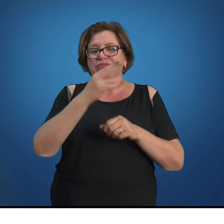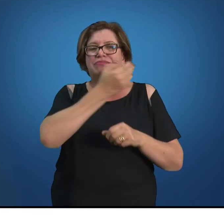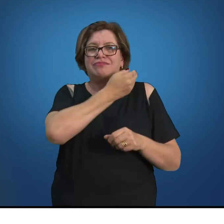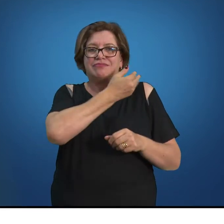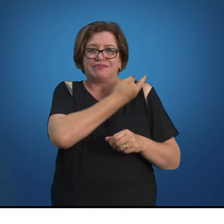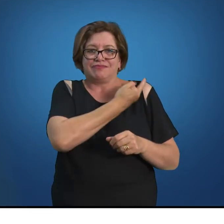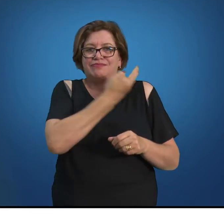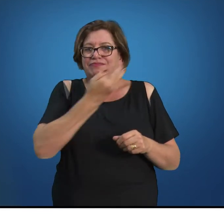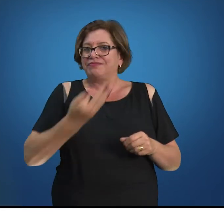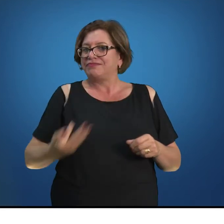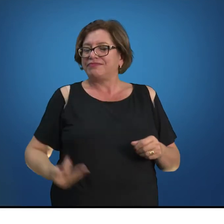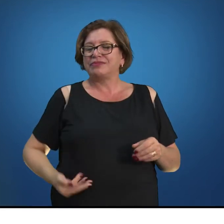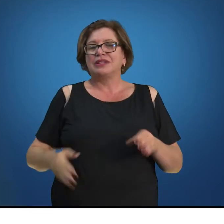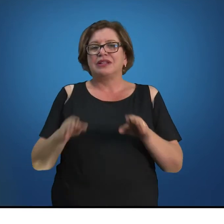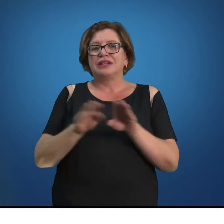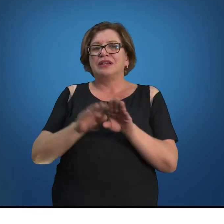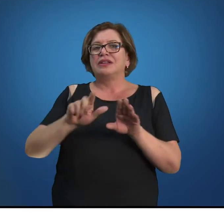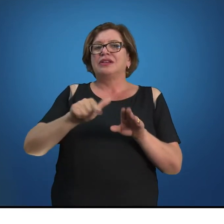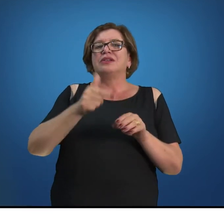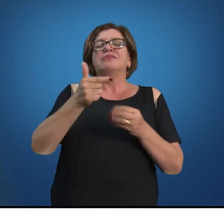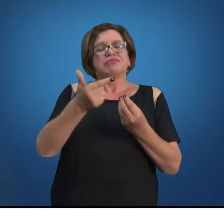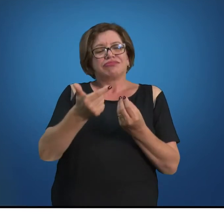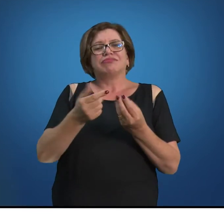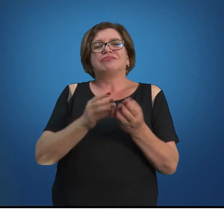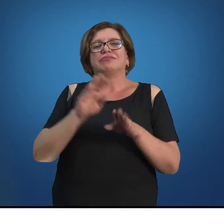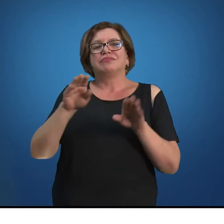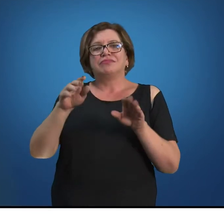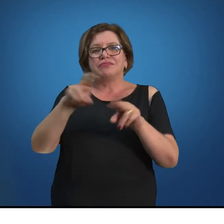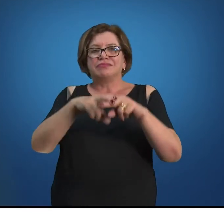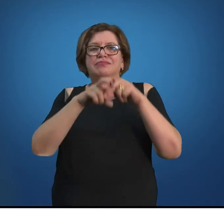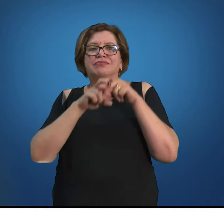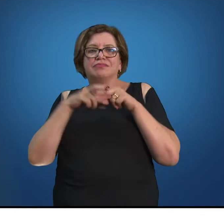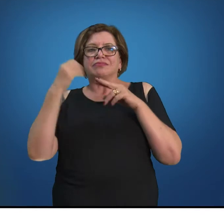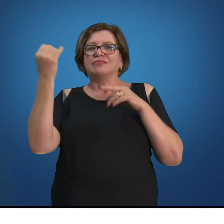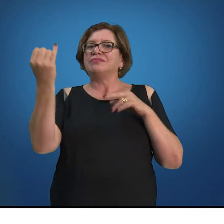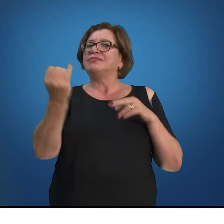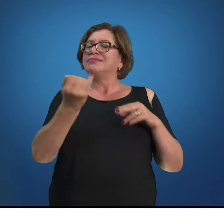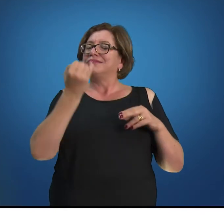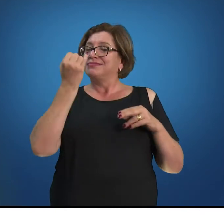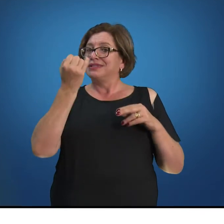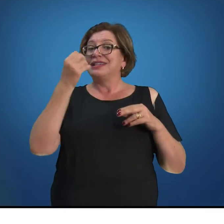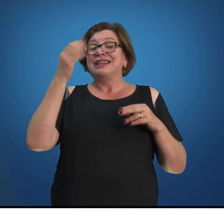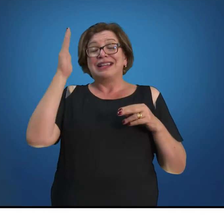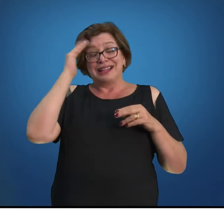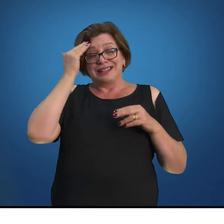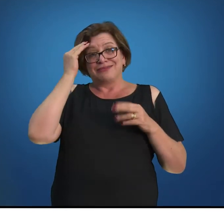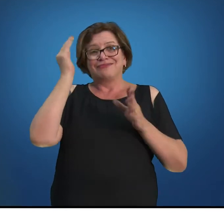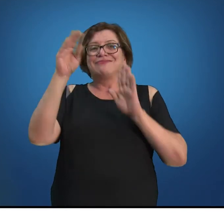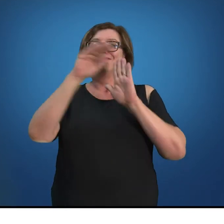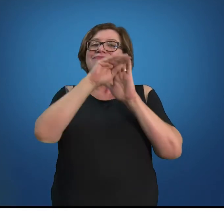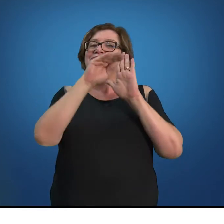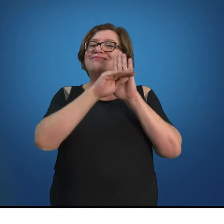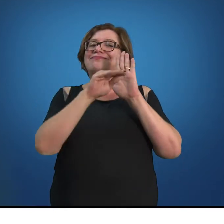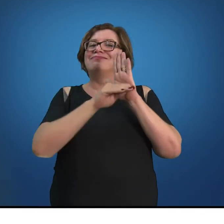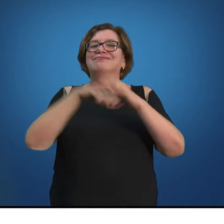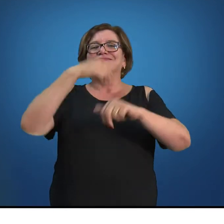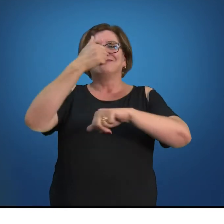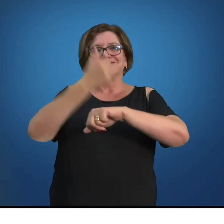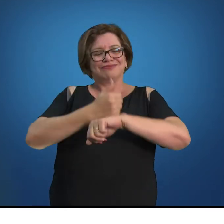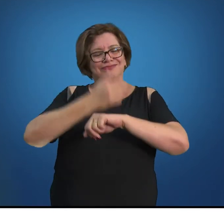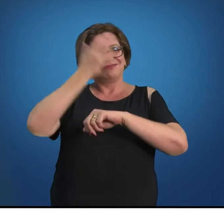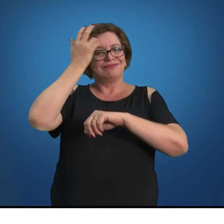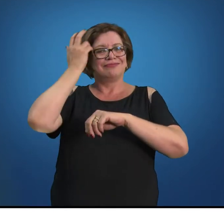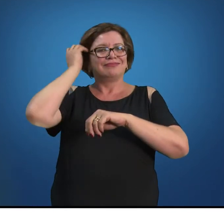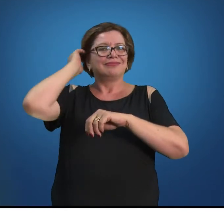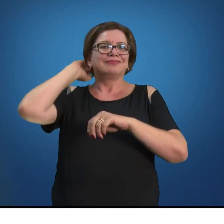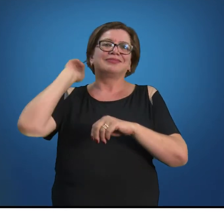federal, até mesmo em outras instâncias. Daí a importância de entendermos de que o plano diretor é um